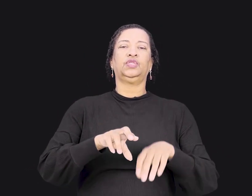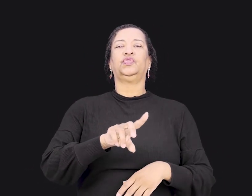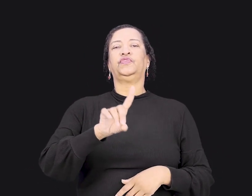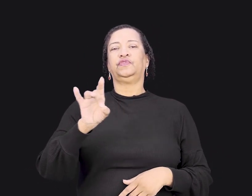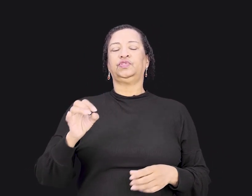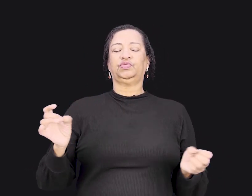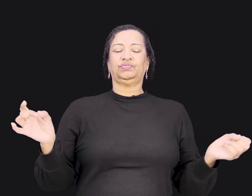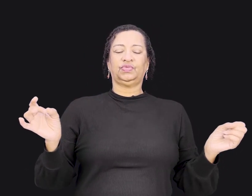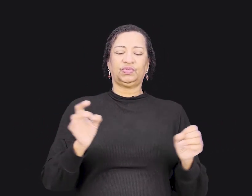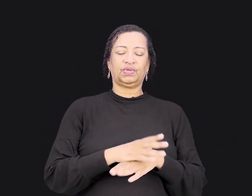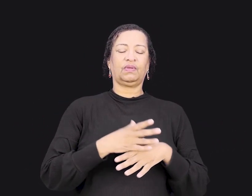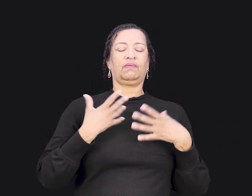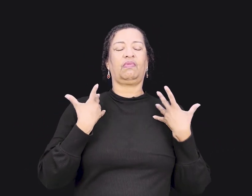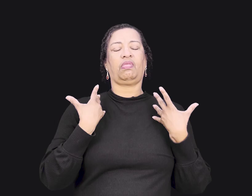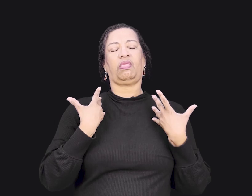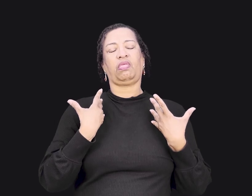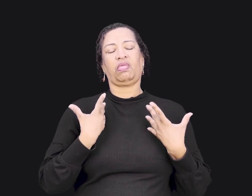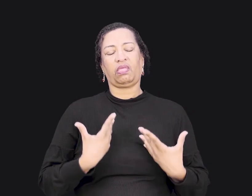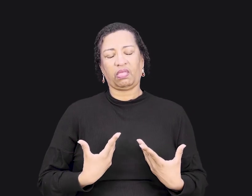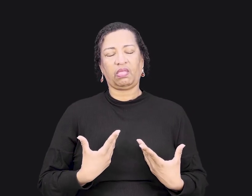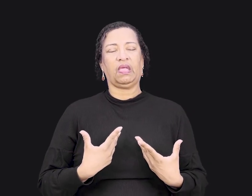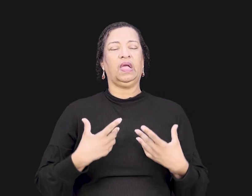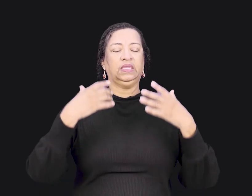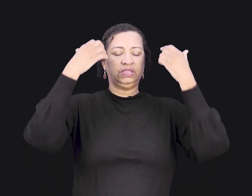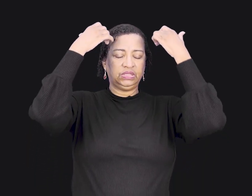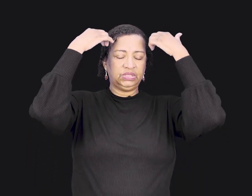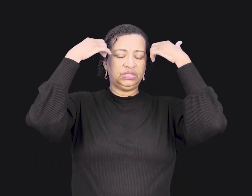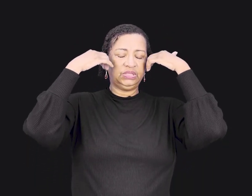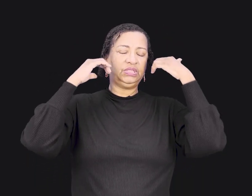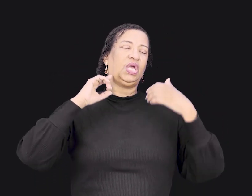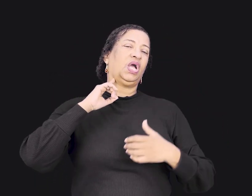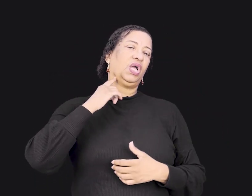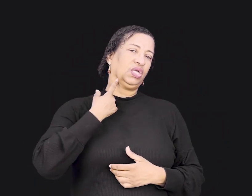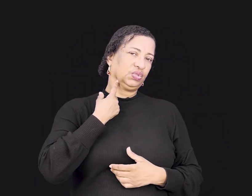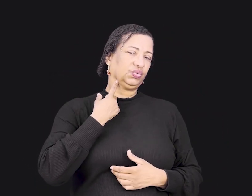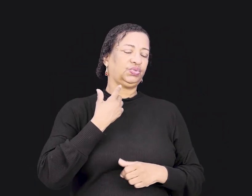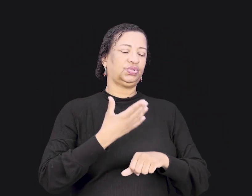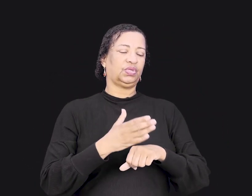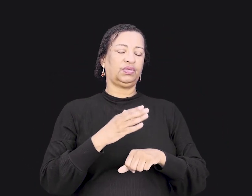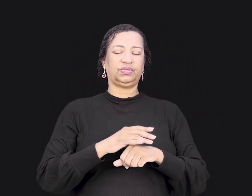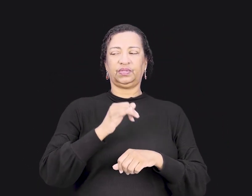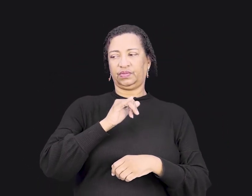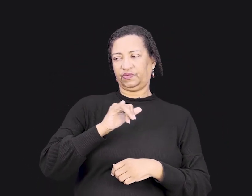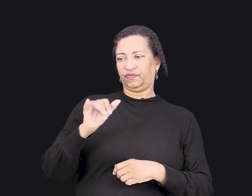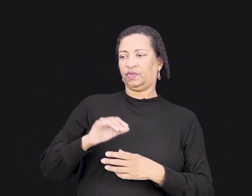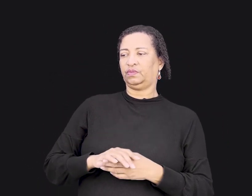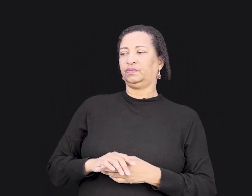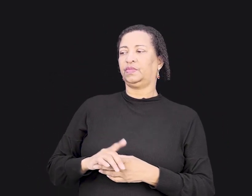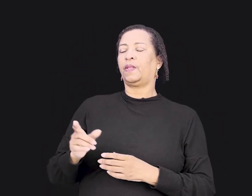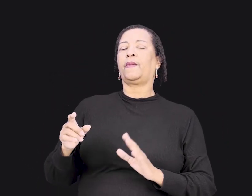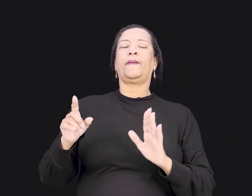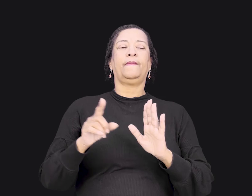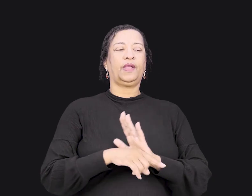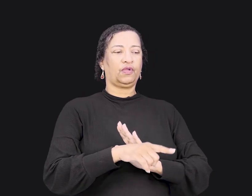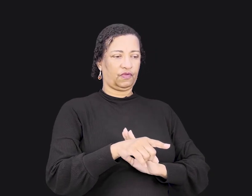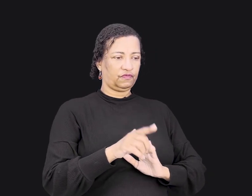sua tarefa, cansado, suado e sujo, ele se reportou ao seu treinador que lhe perguntou: "E aí, você enterrou